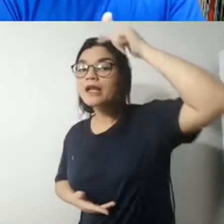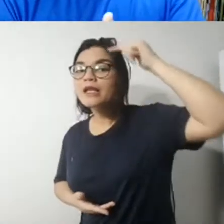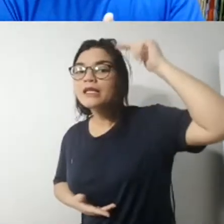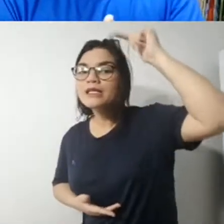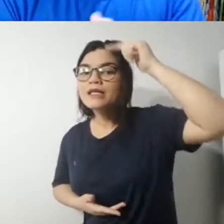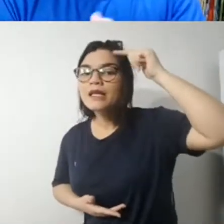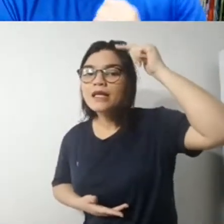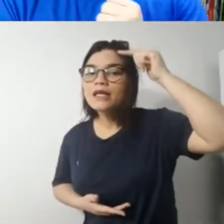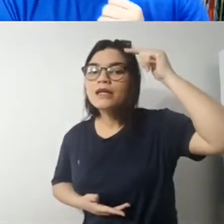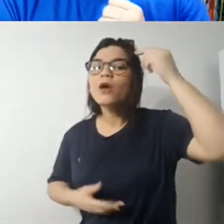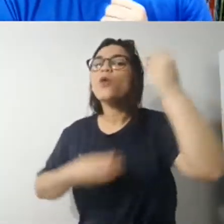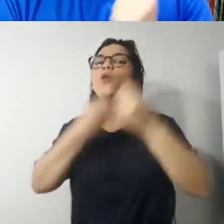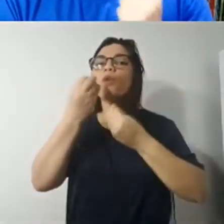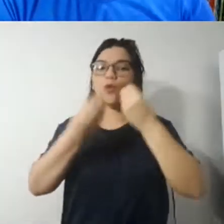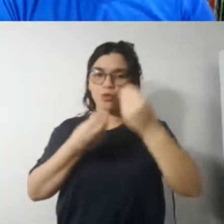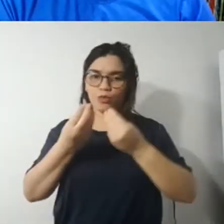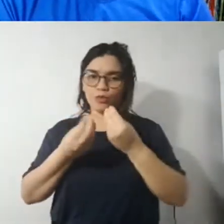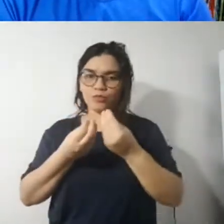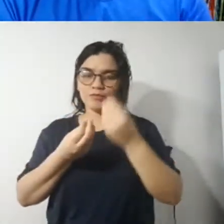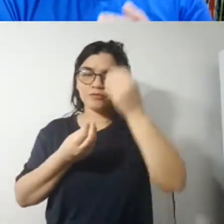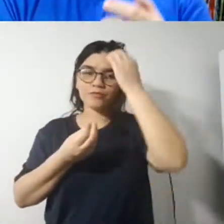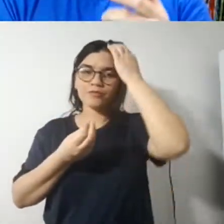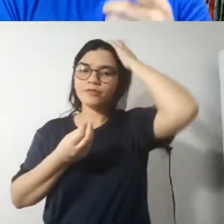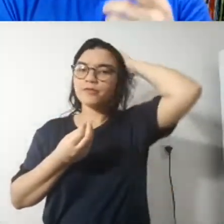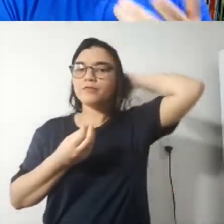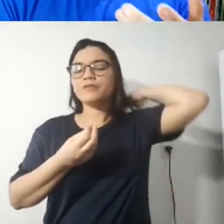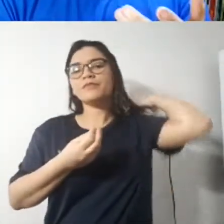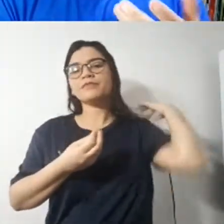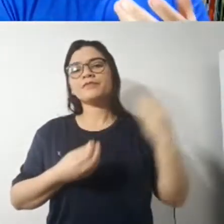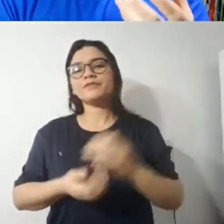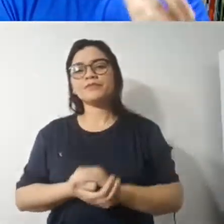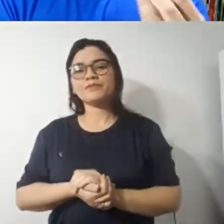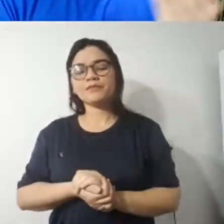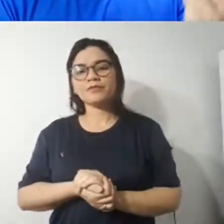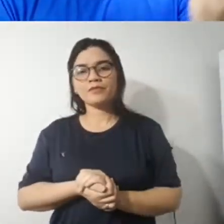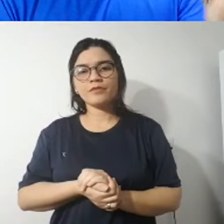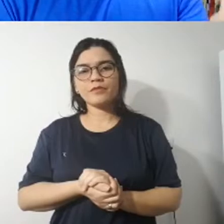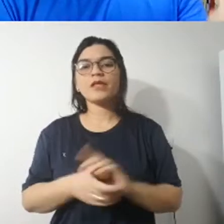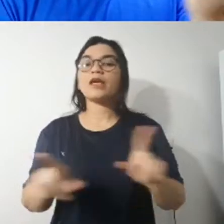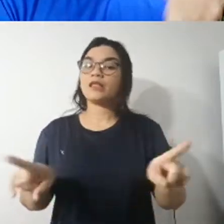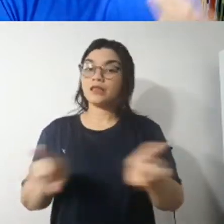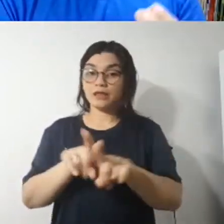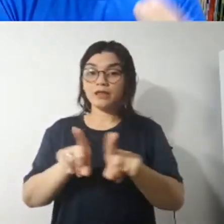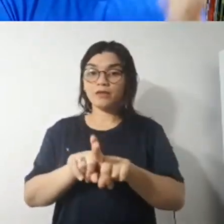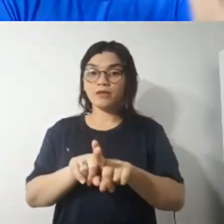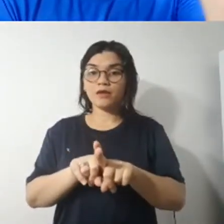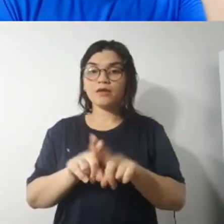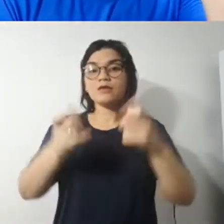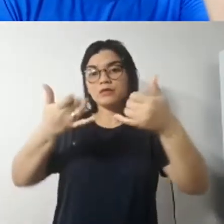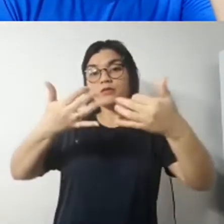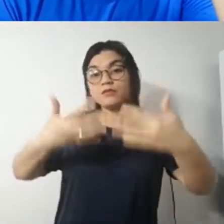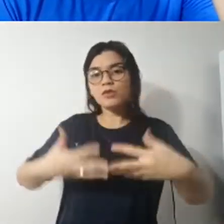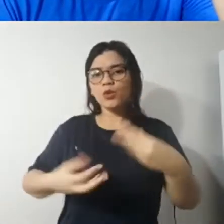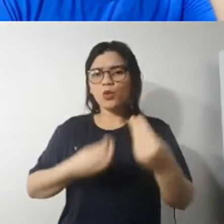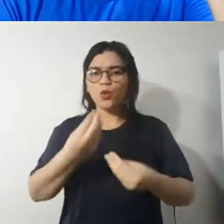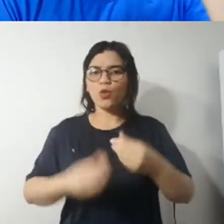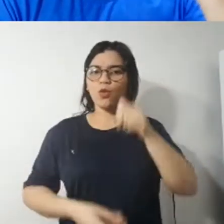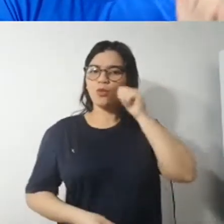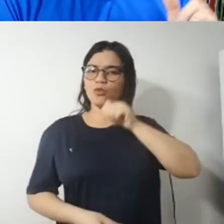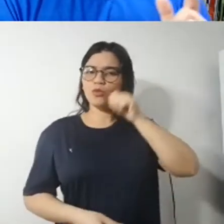alguém. Depois ele apresenta a visão da feminilidade bíblica, conforme a vontade do